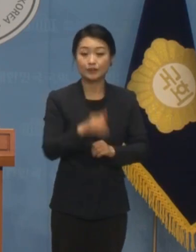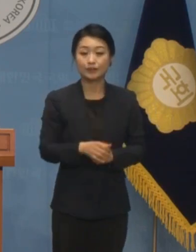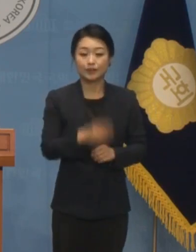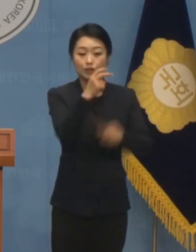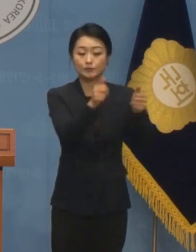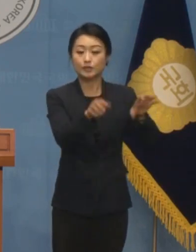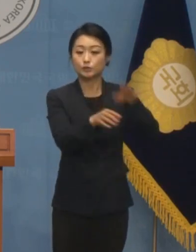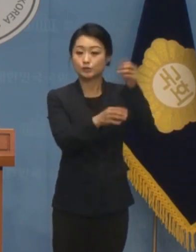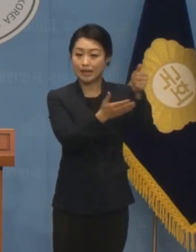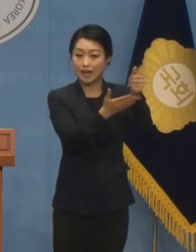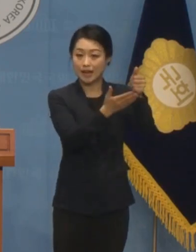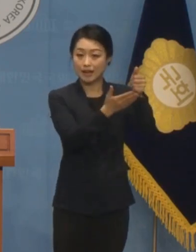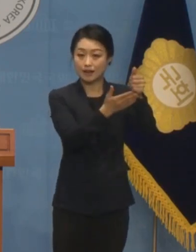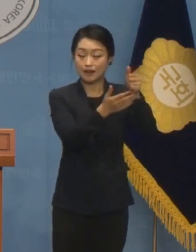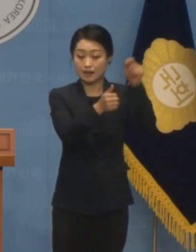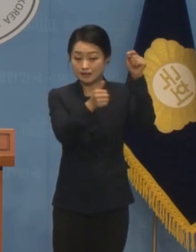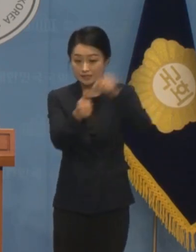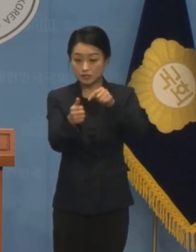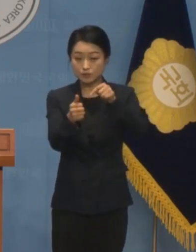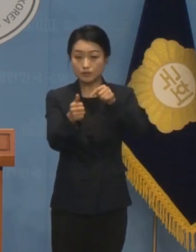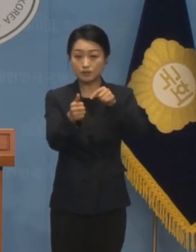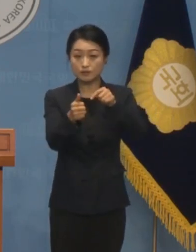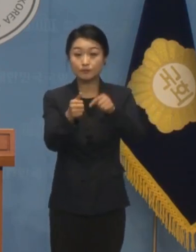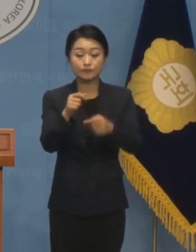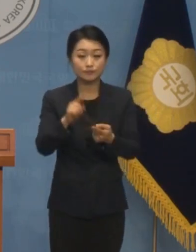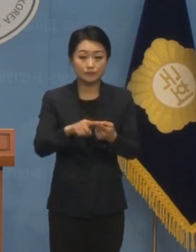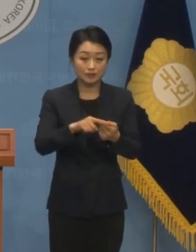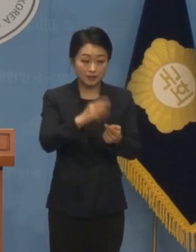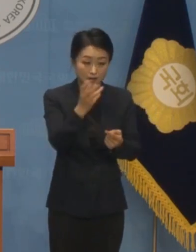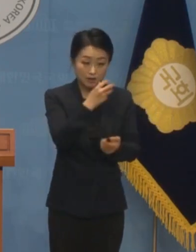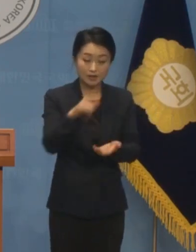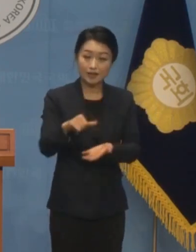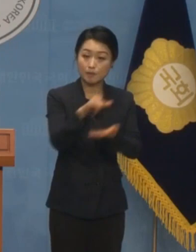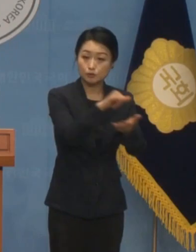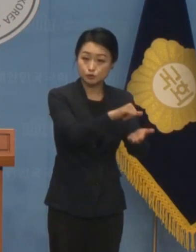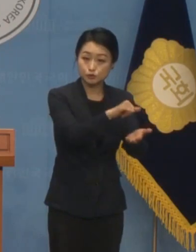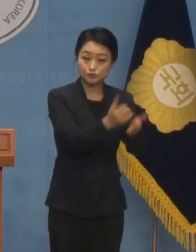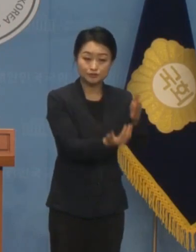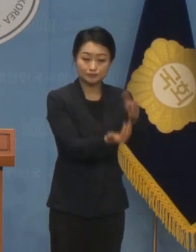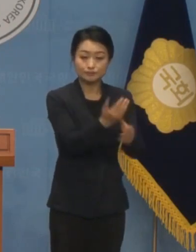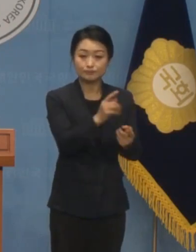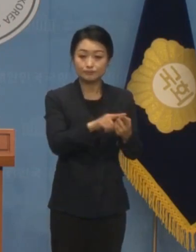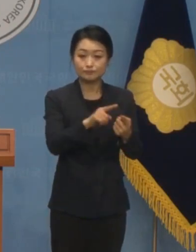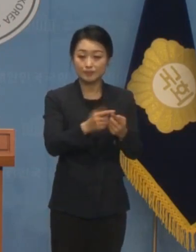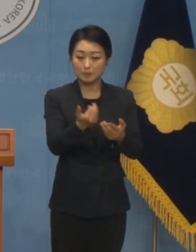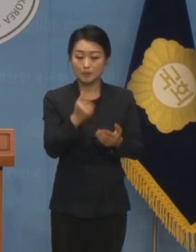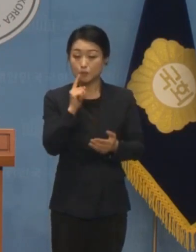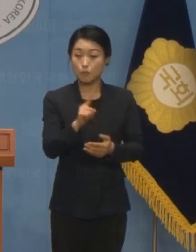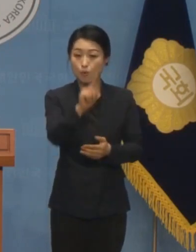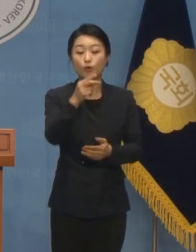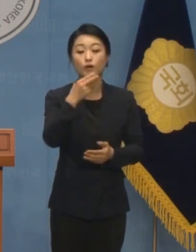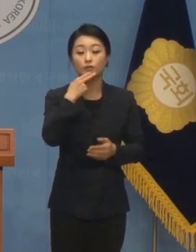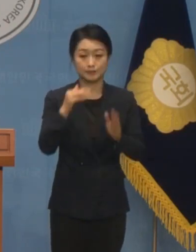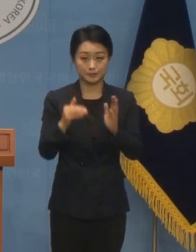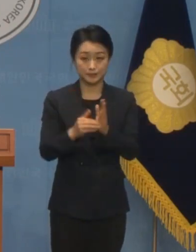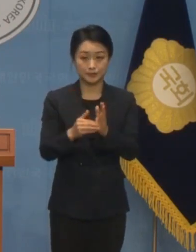총장의 지휘권이 살아있는 명품 수수, 가방 수수 사건 역시 사전에 보고하지 않았다고